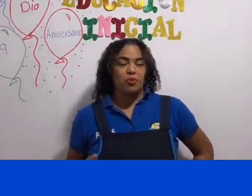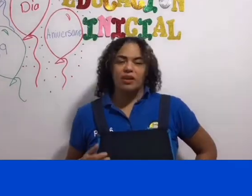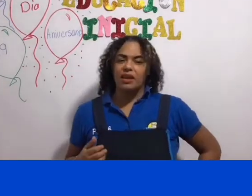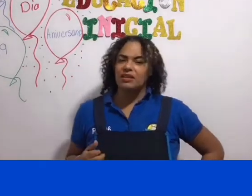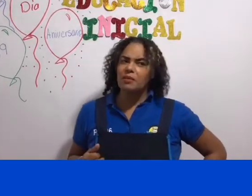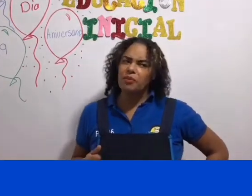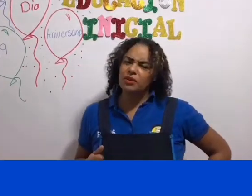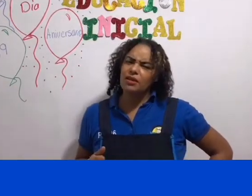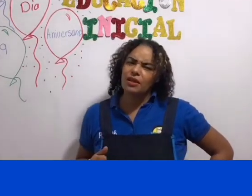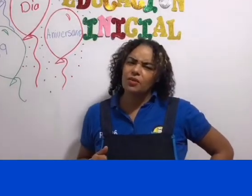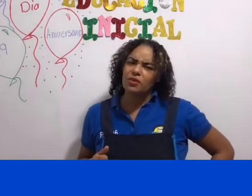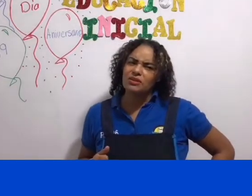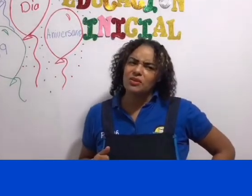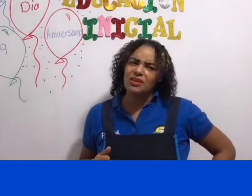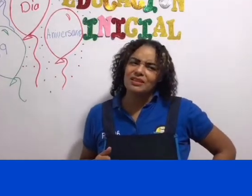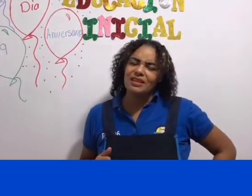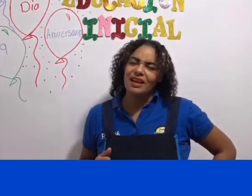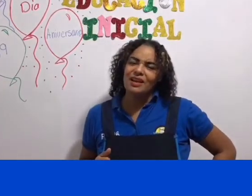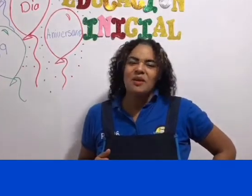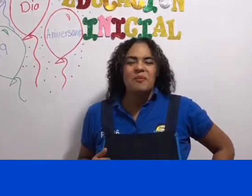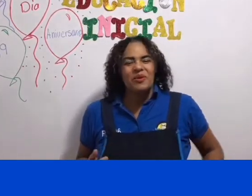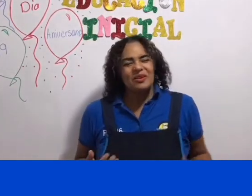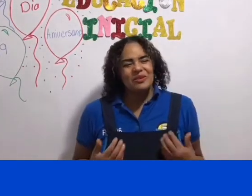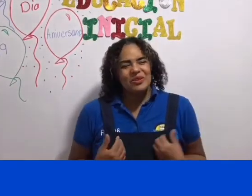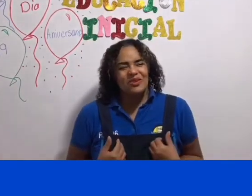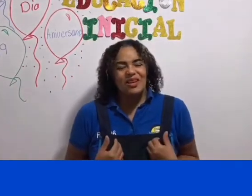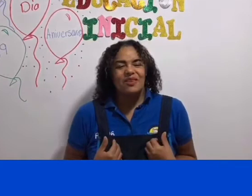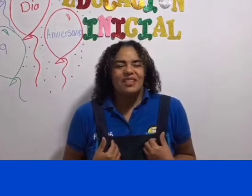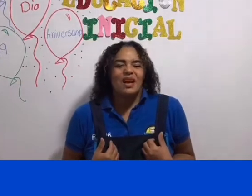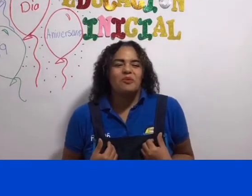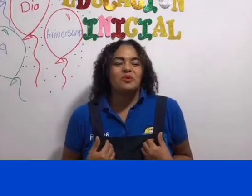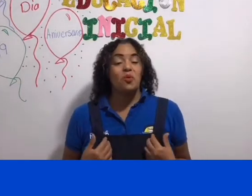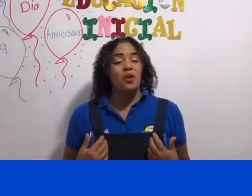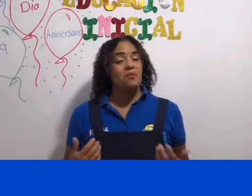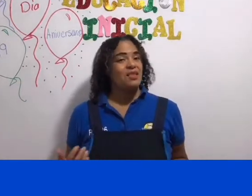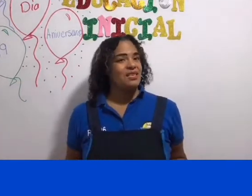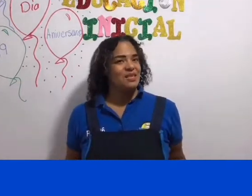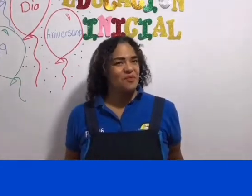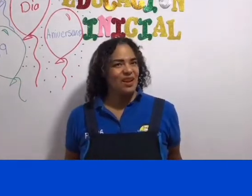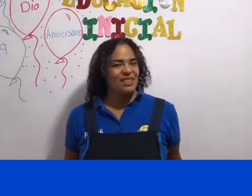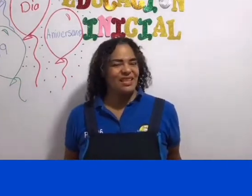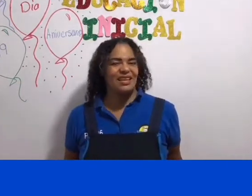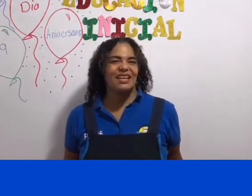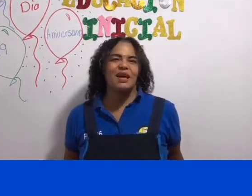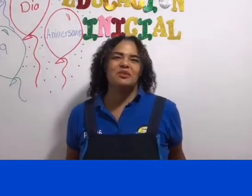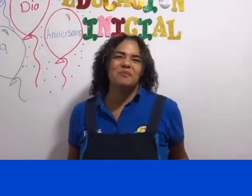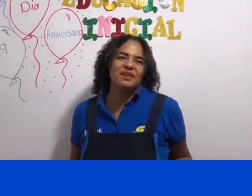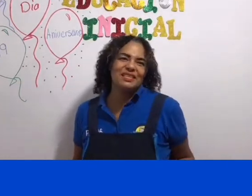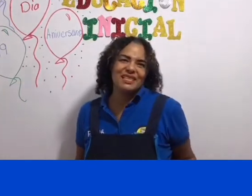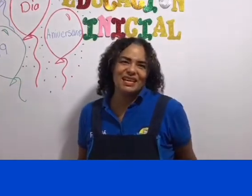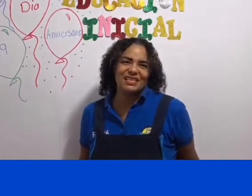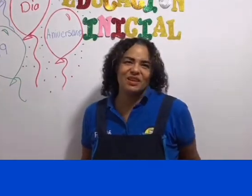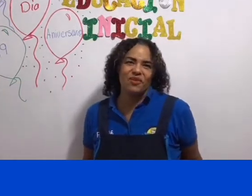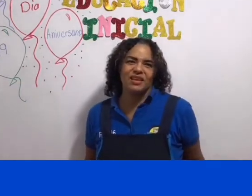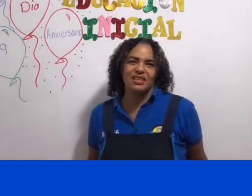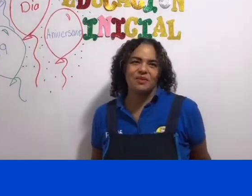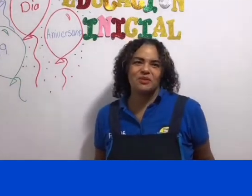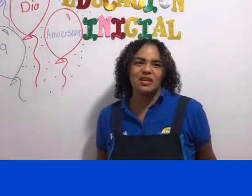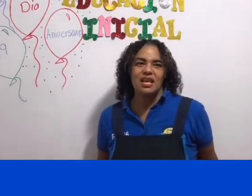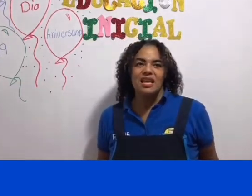¿por qué es importante la educación inicial? Porque nosotros le brindamos un ambiente estimulante, generamos aprendizajes significativos y